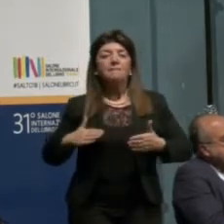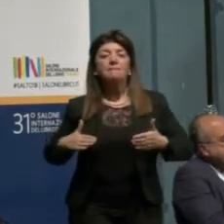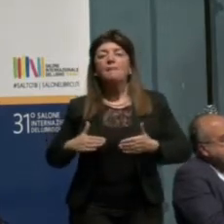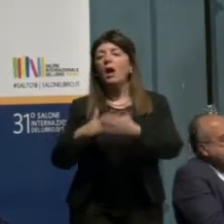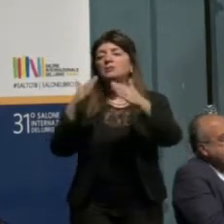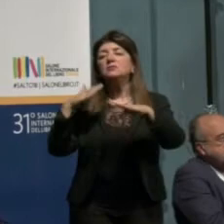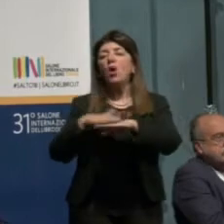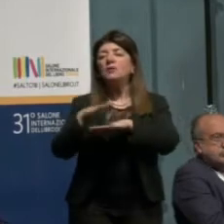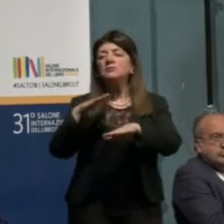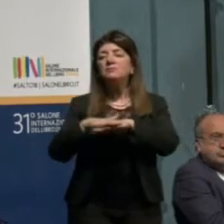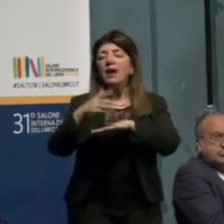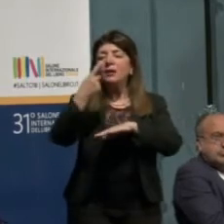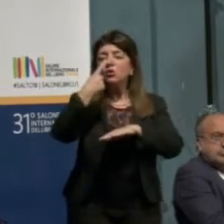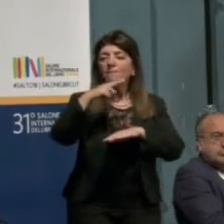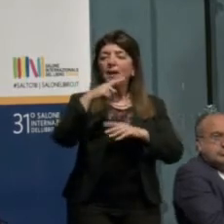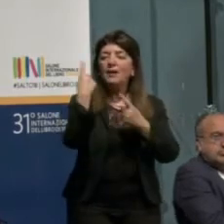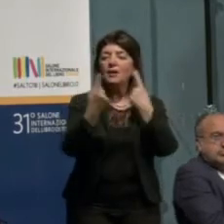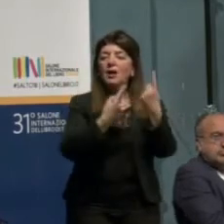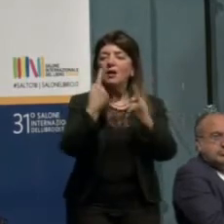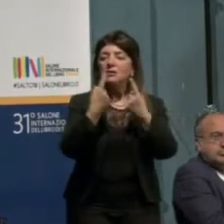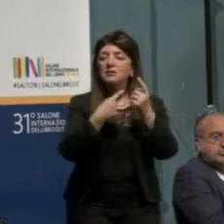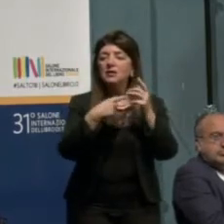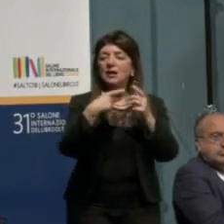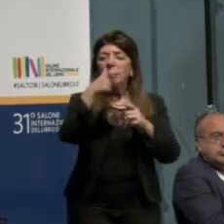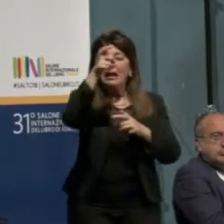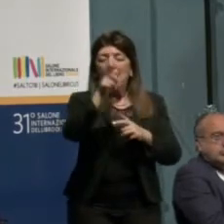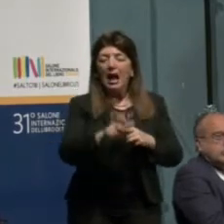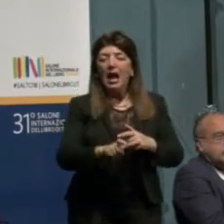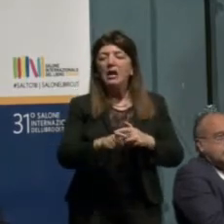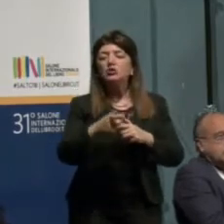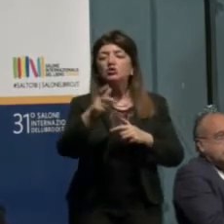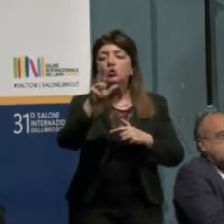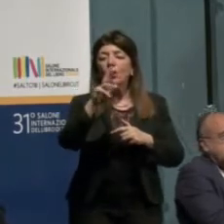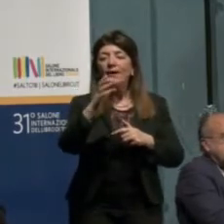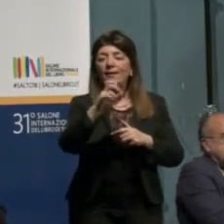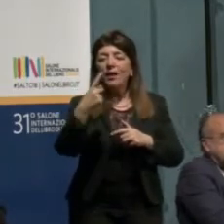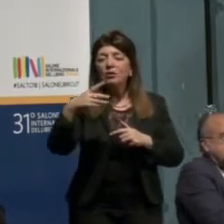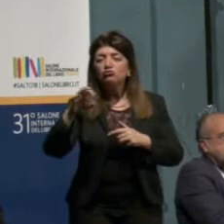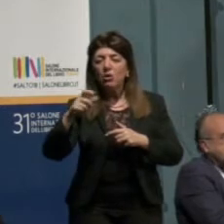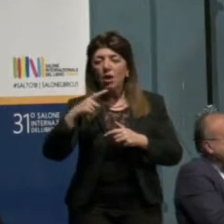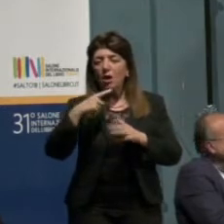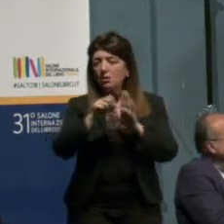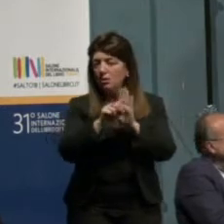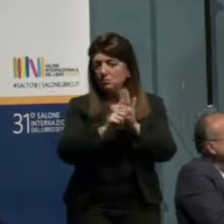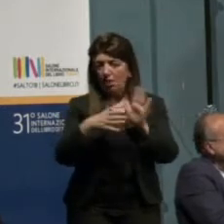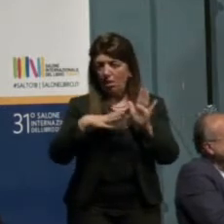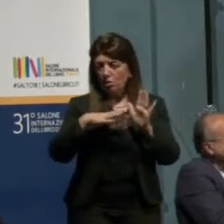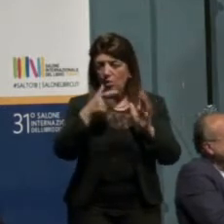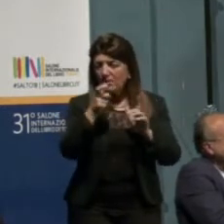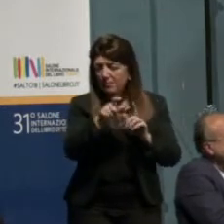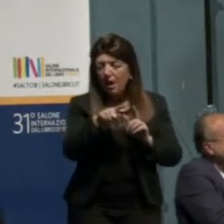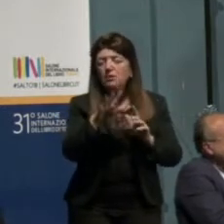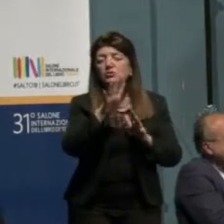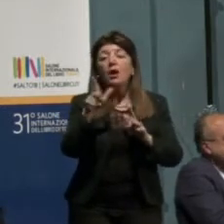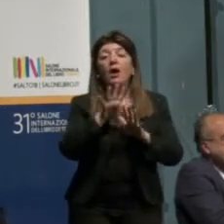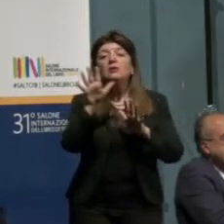regioni sapete parola che non mi piace direi storia giulio vicenda tragedia sembrava che avesse